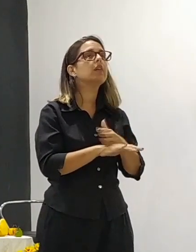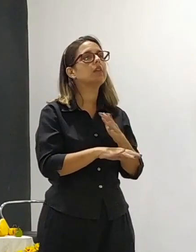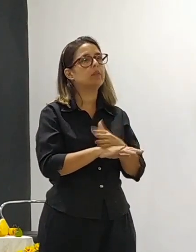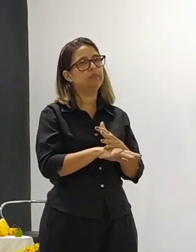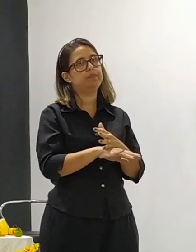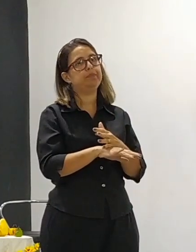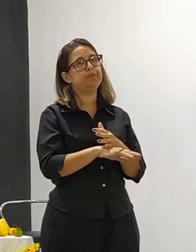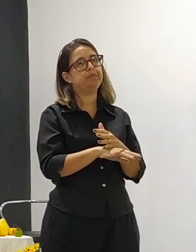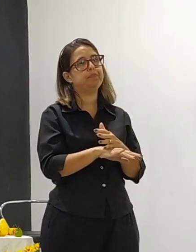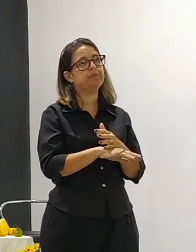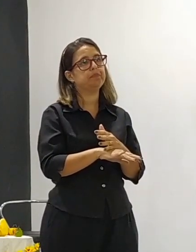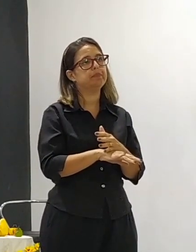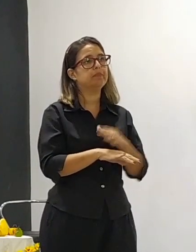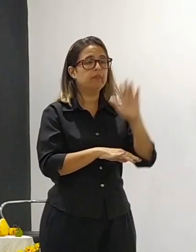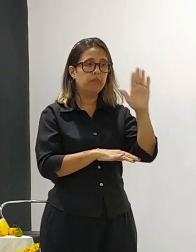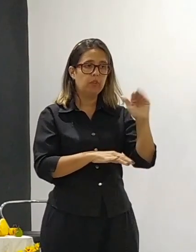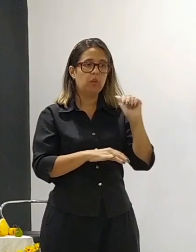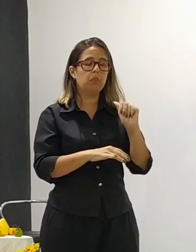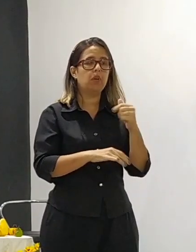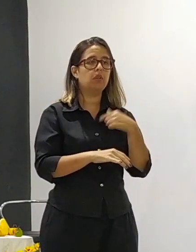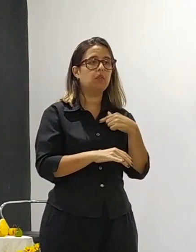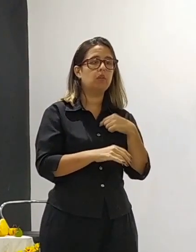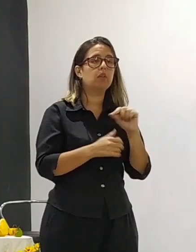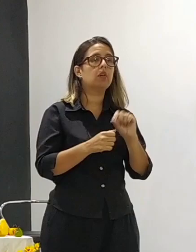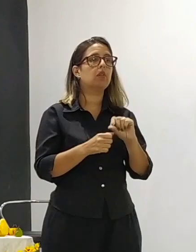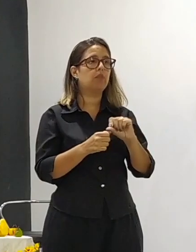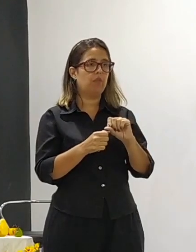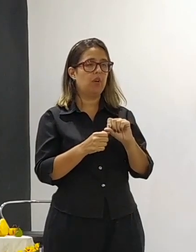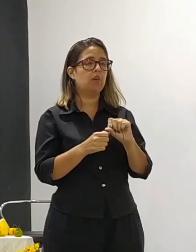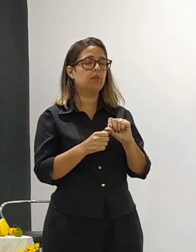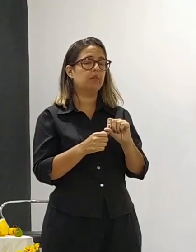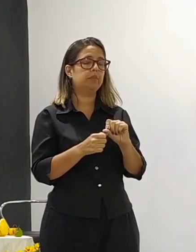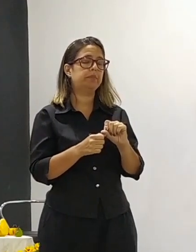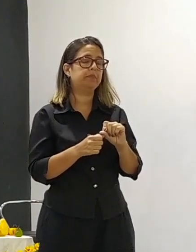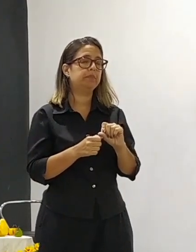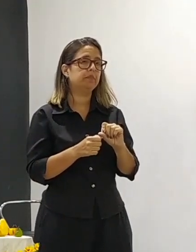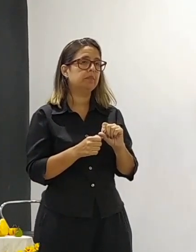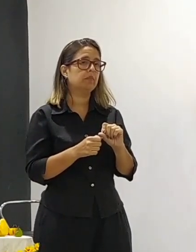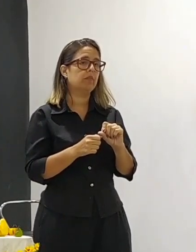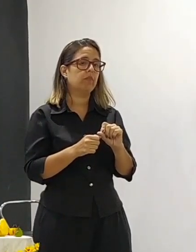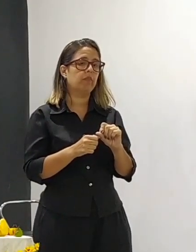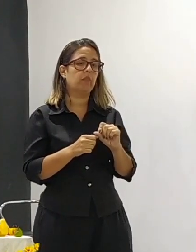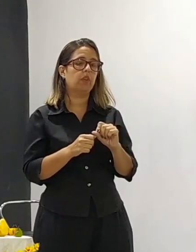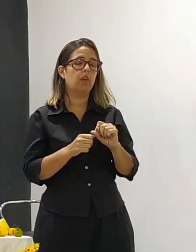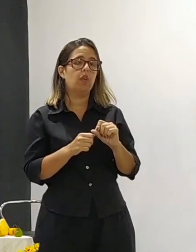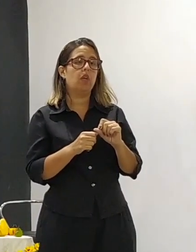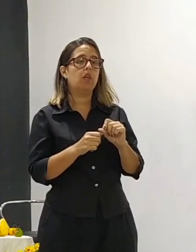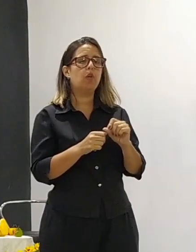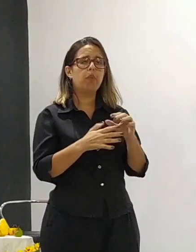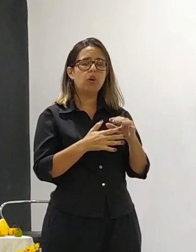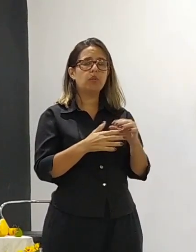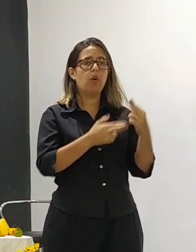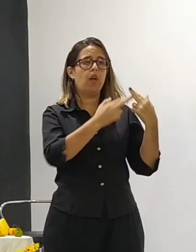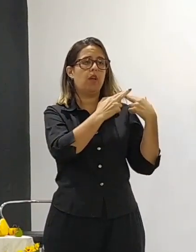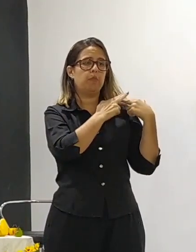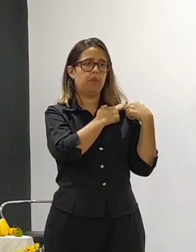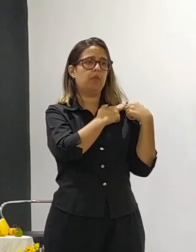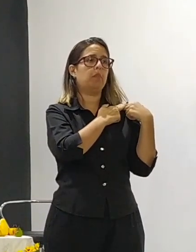esse chamado, porque quando eu faço isso, eu trago para a igreja e coloco na mão do pastor. Isso aí se